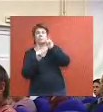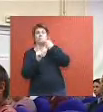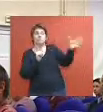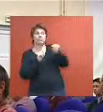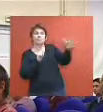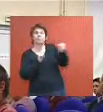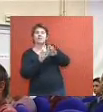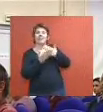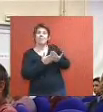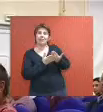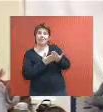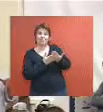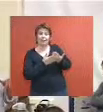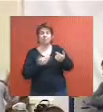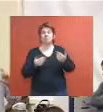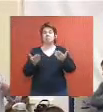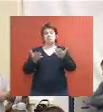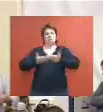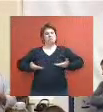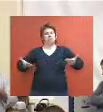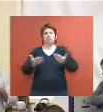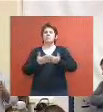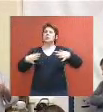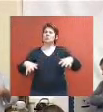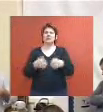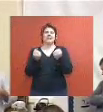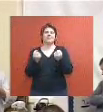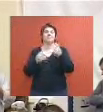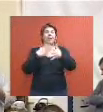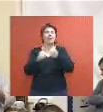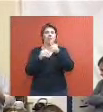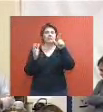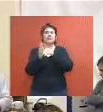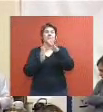les spécialistes. De toute évidence, cette unité d'accueil rencontre un beau succès.